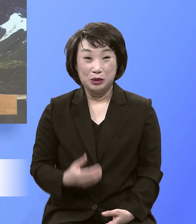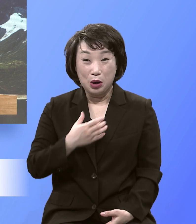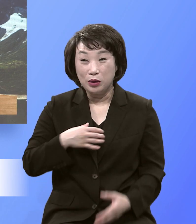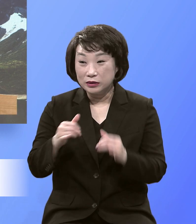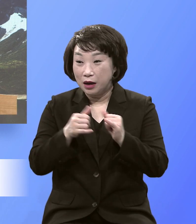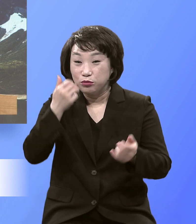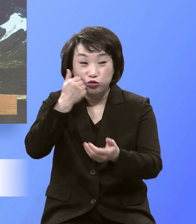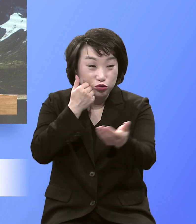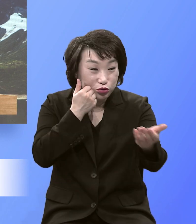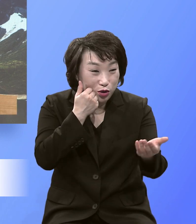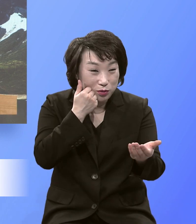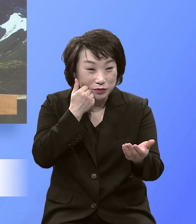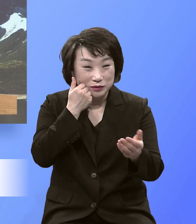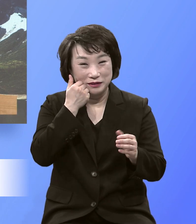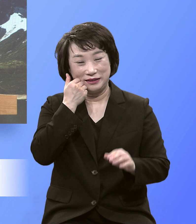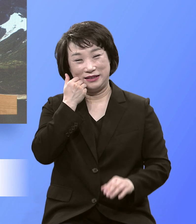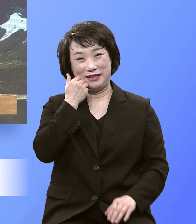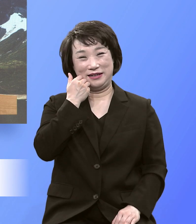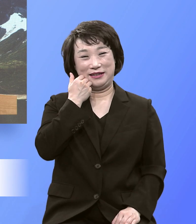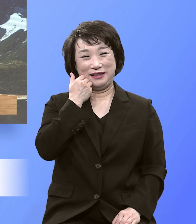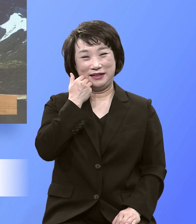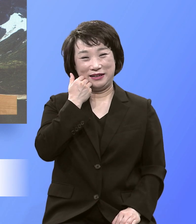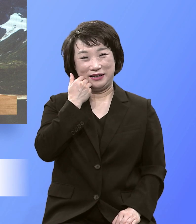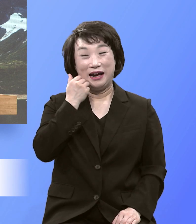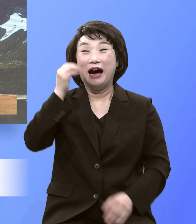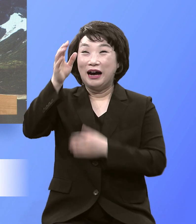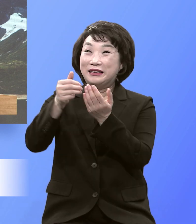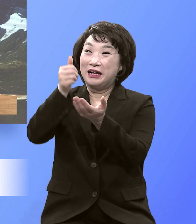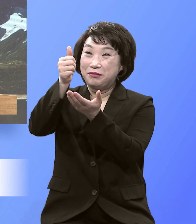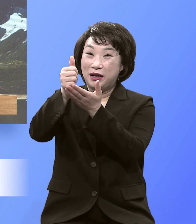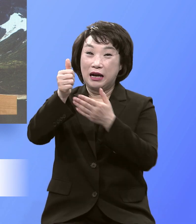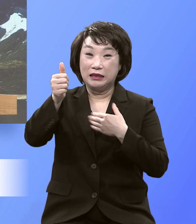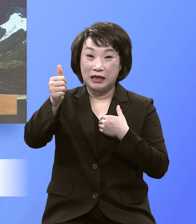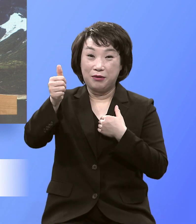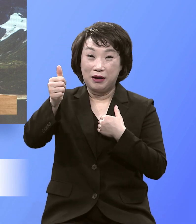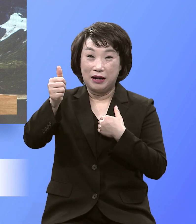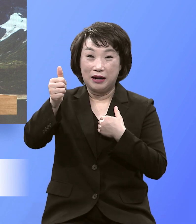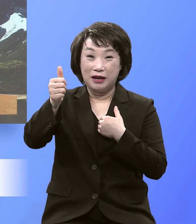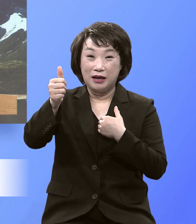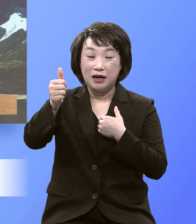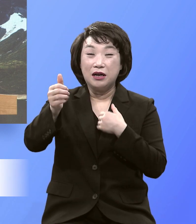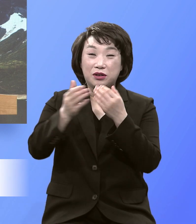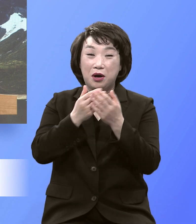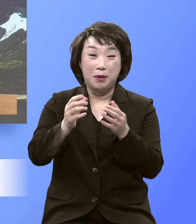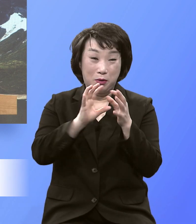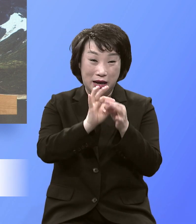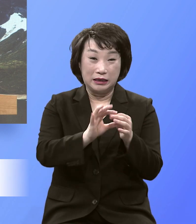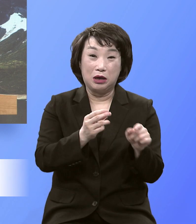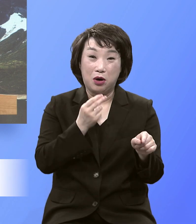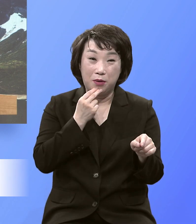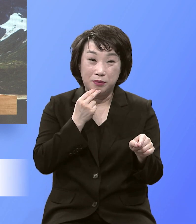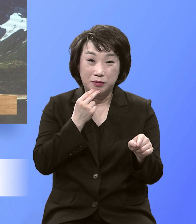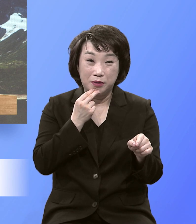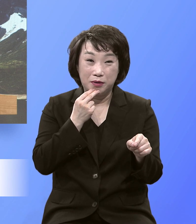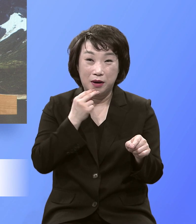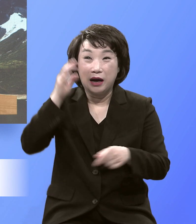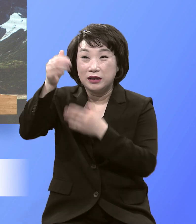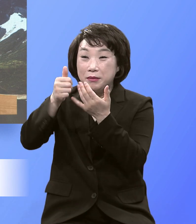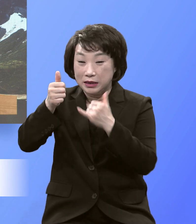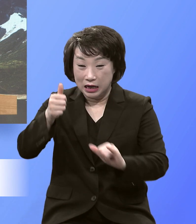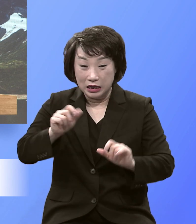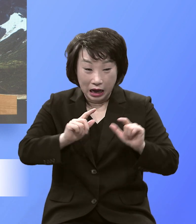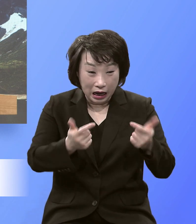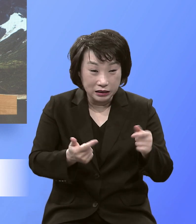걱정하는 사람이 누구겠습니까? 하나님과 나와 경험의 관계, 하나님의